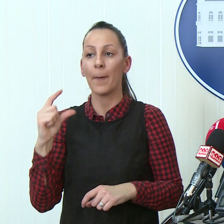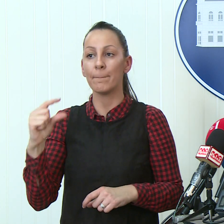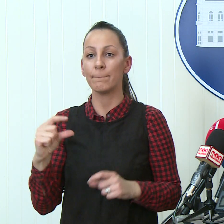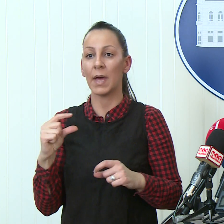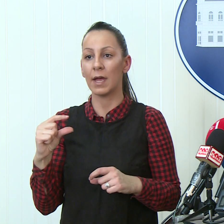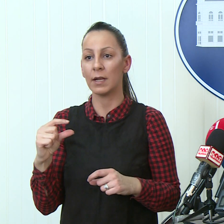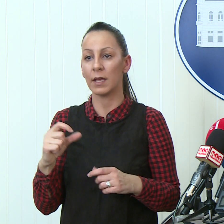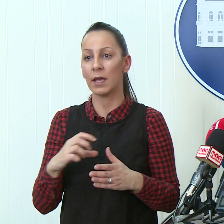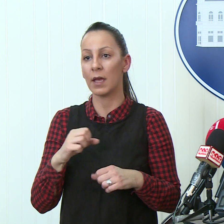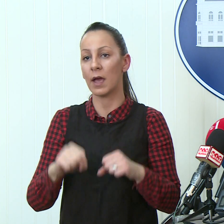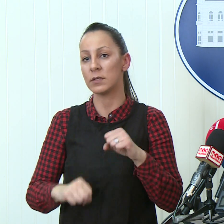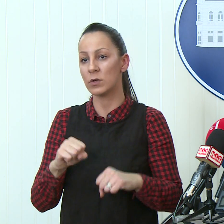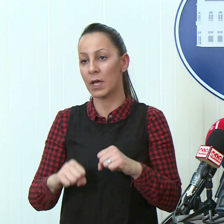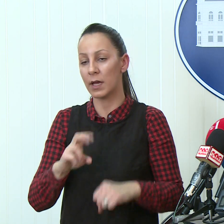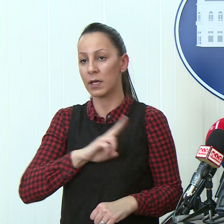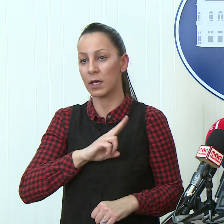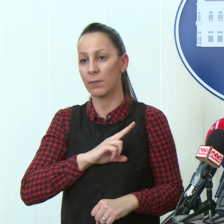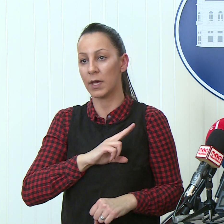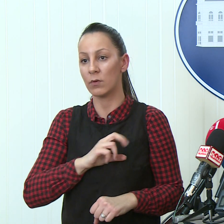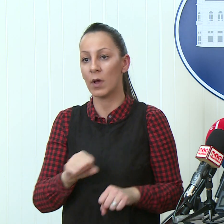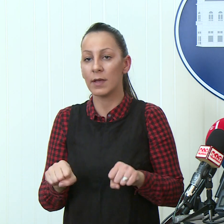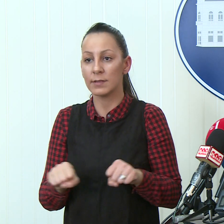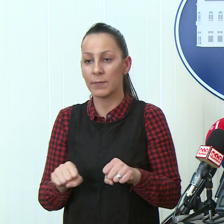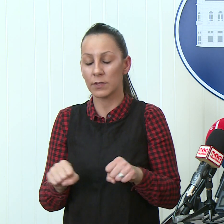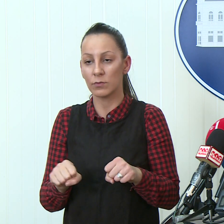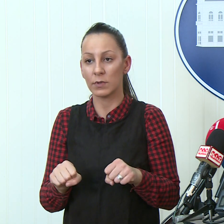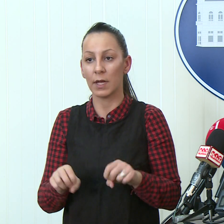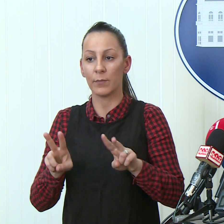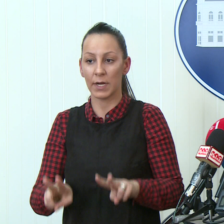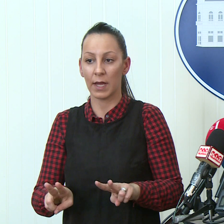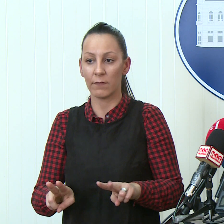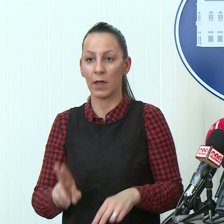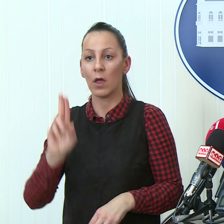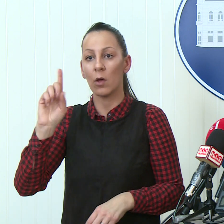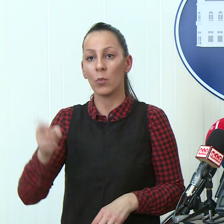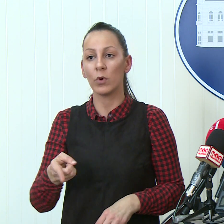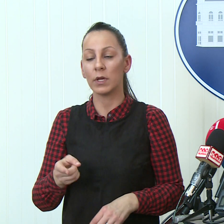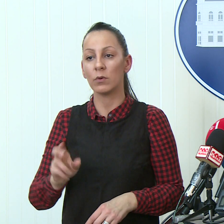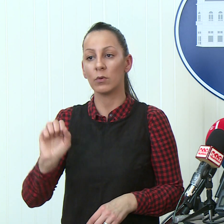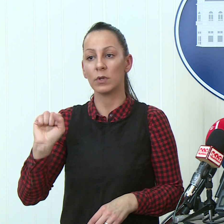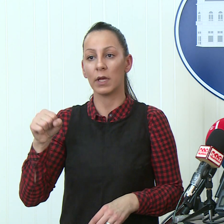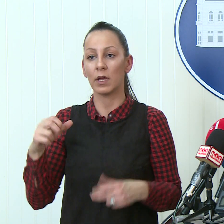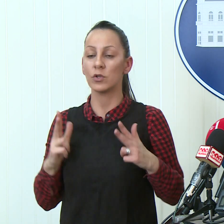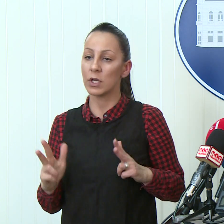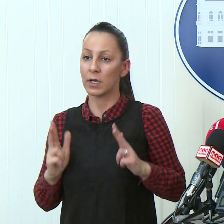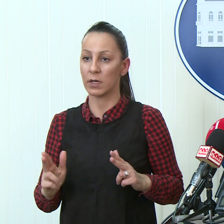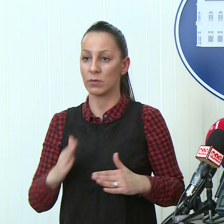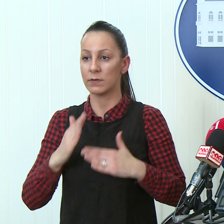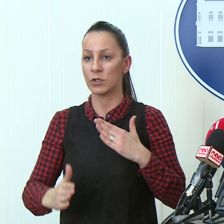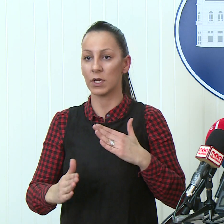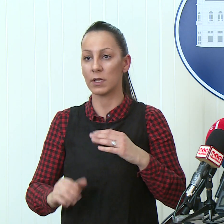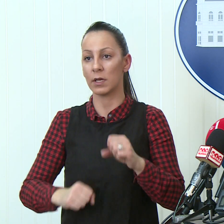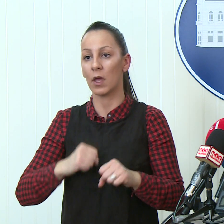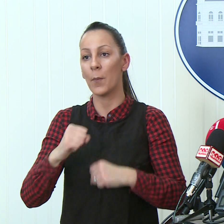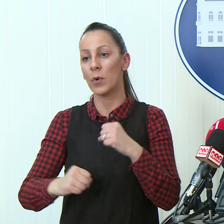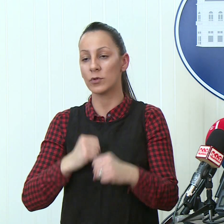smislu da oni sada ne mogu donositi nikakve odluke, oni moraju čekati završetak stečajnog postupka i tek u toj varijanti će